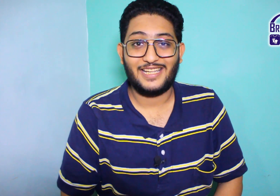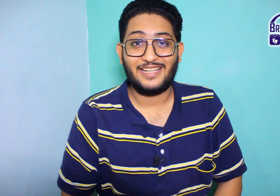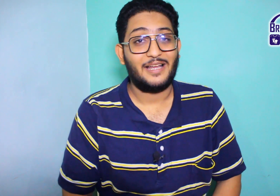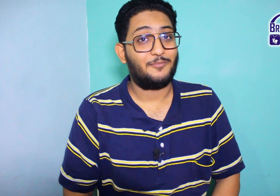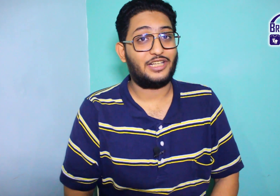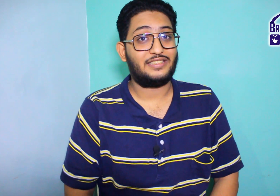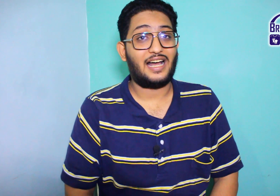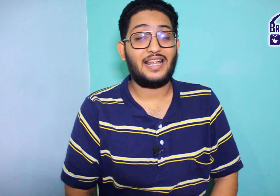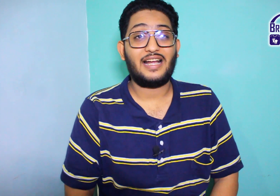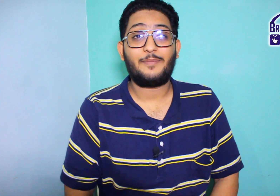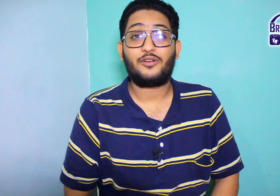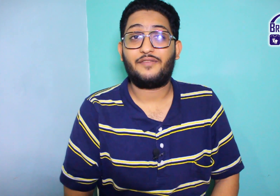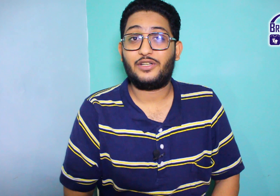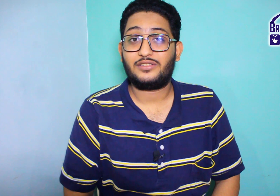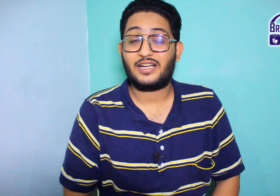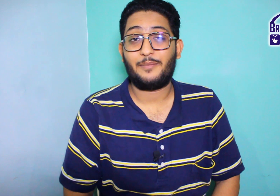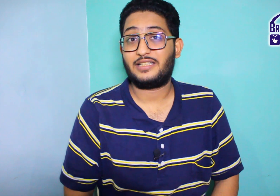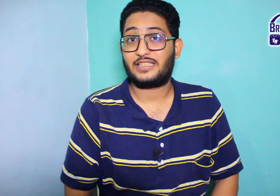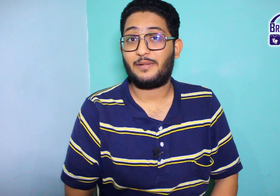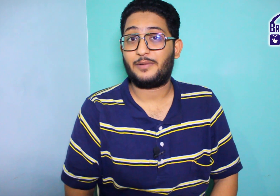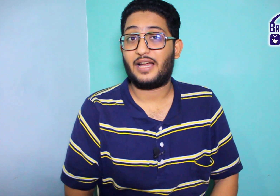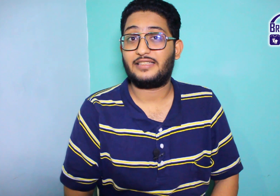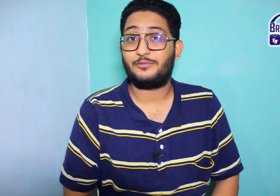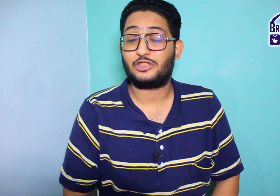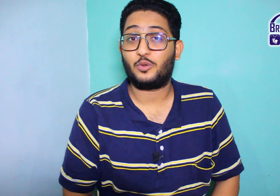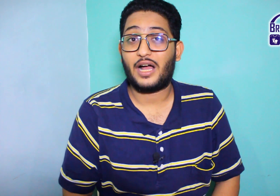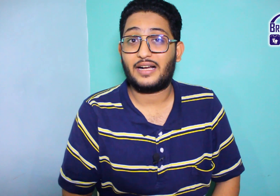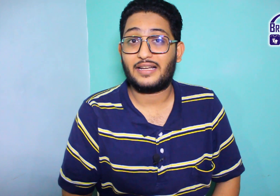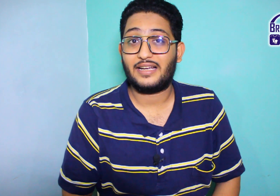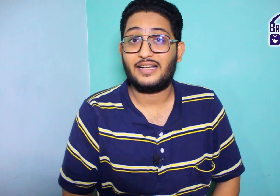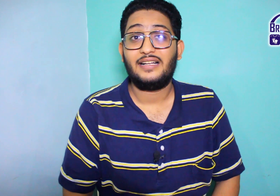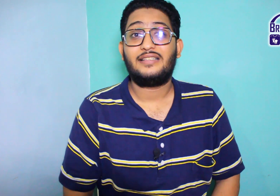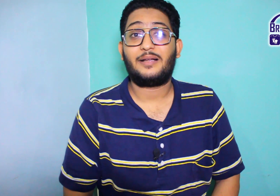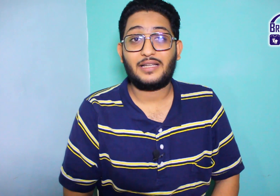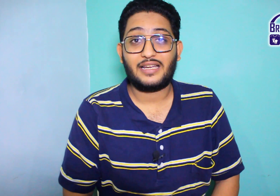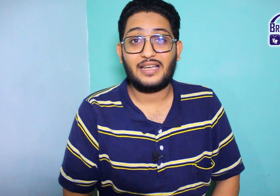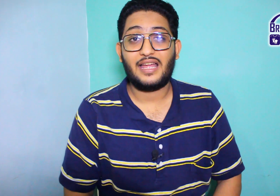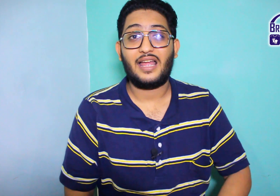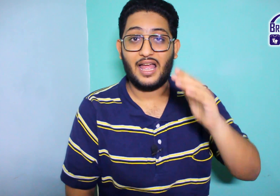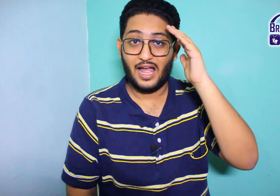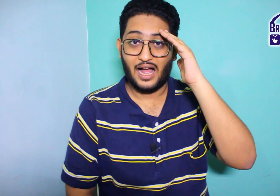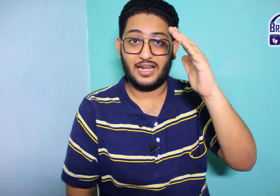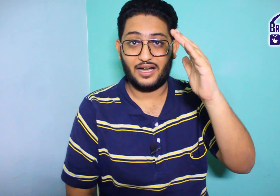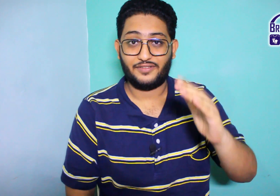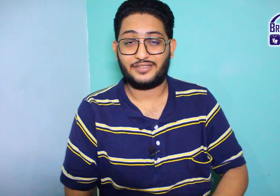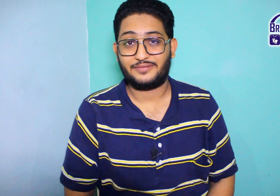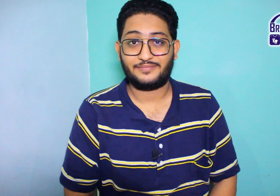ठीक। मुझे इंतजार रहेगा आप लोग की वीडियोस का, कमेंट सेक्शन में अपनी राय से मुझे जरूर आगाह करिएगा। तब तक के लिए अल्लाह हाफिज़।